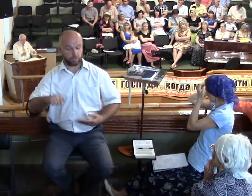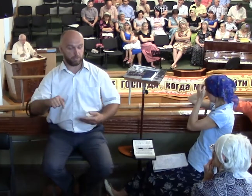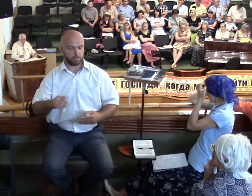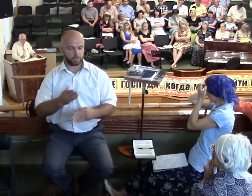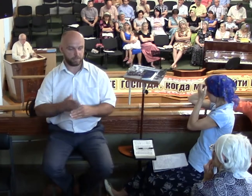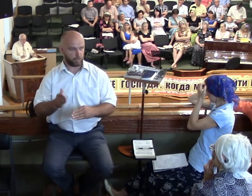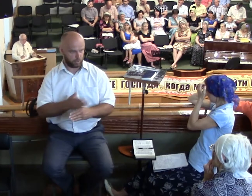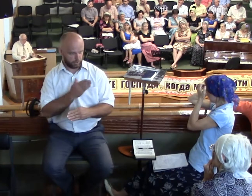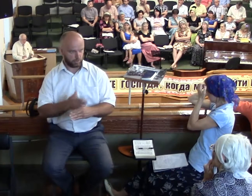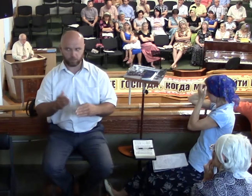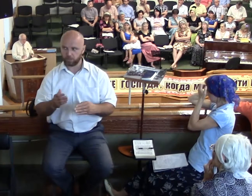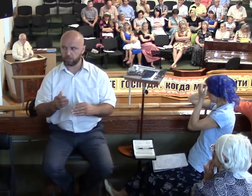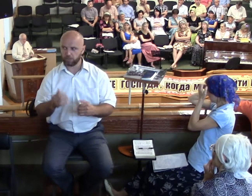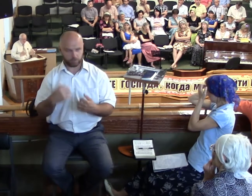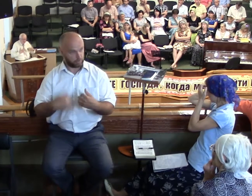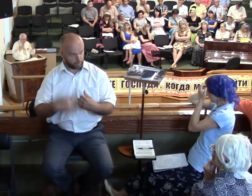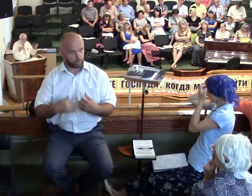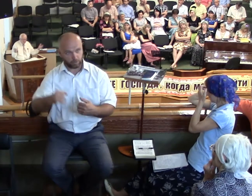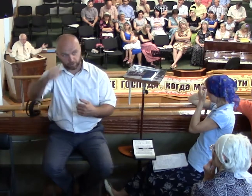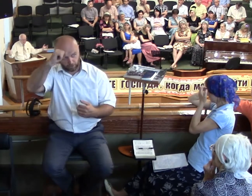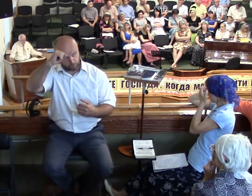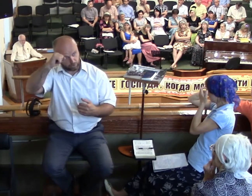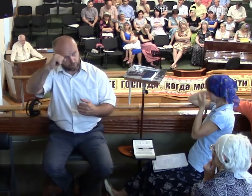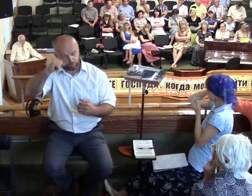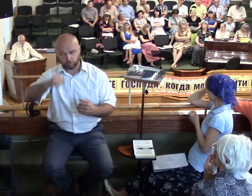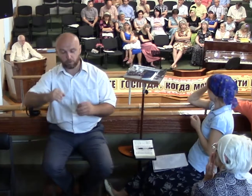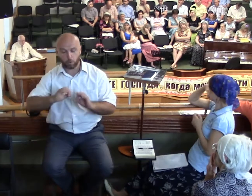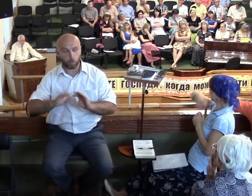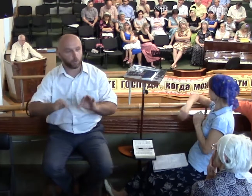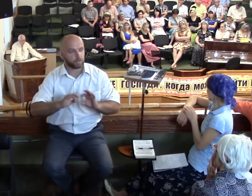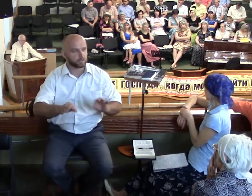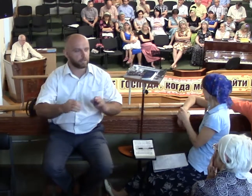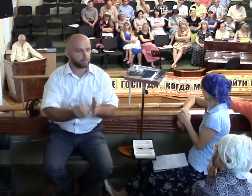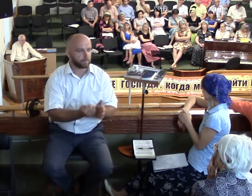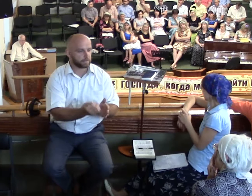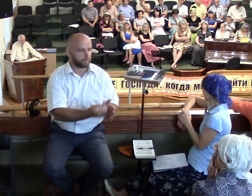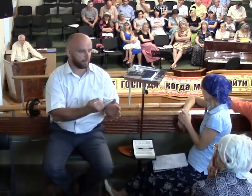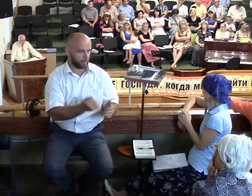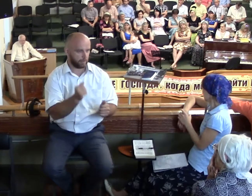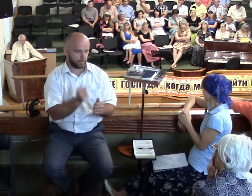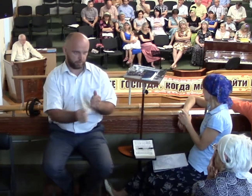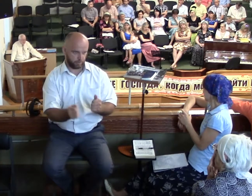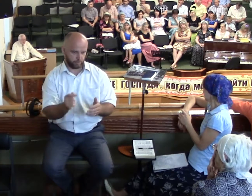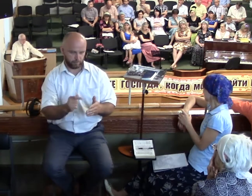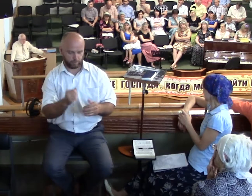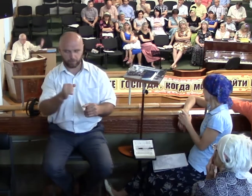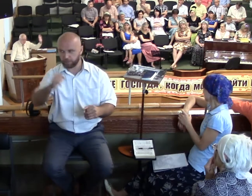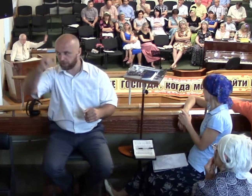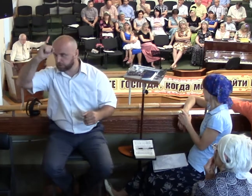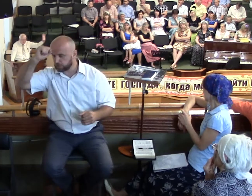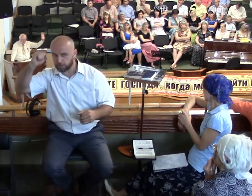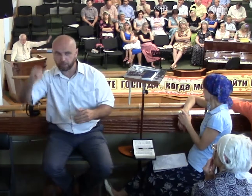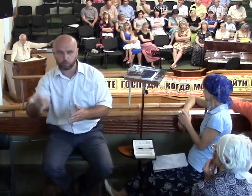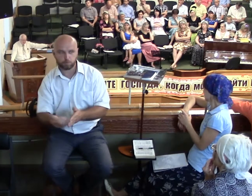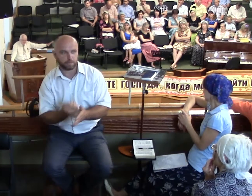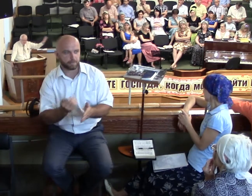занято Христом, друзья, тогда, знаете, пусть, где бы ты ни был, если ты со Христом, ты в